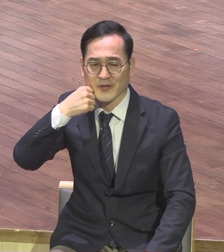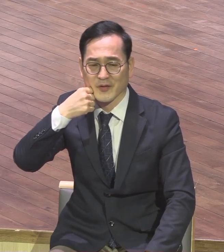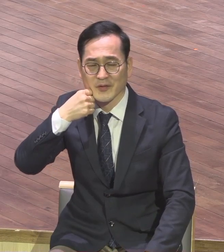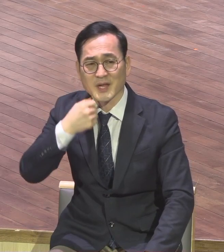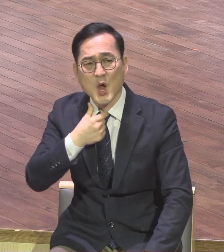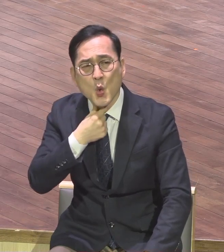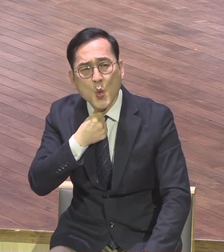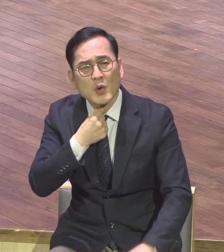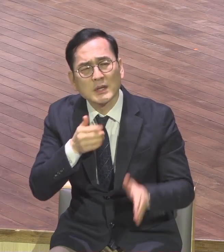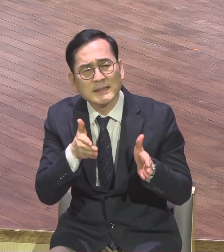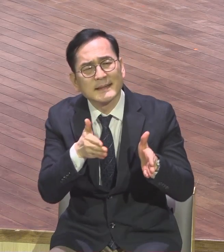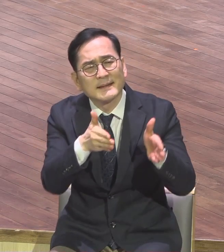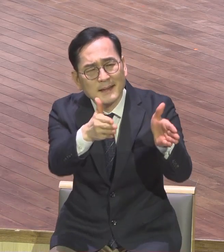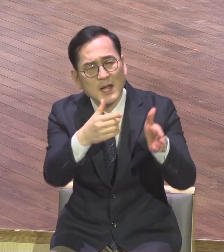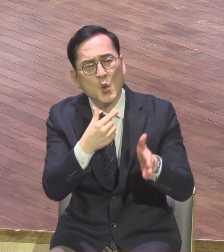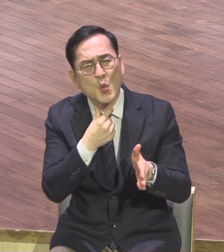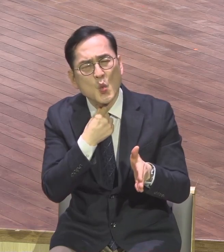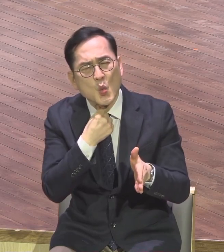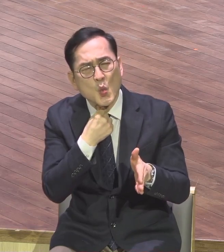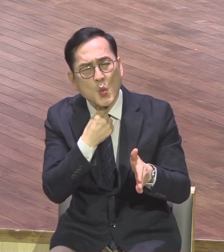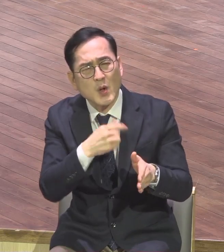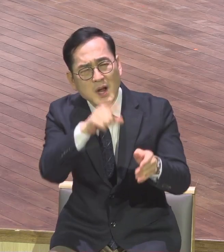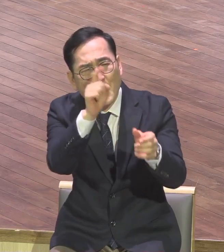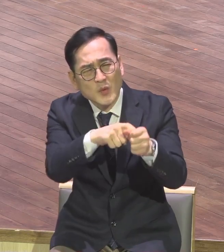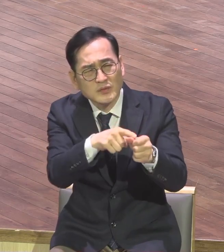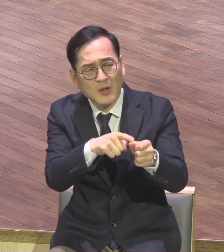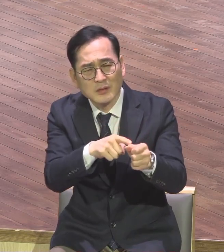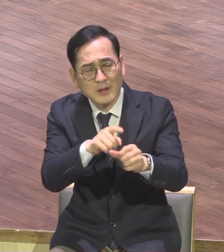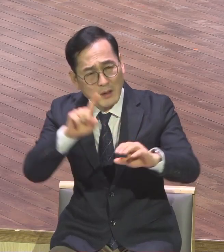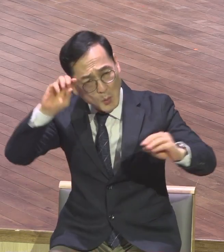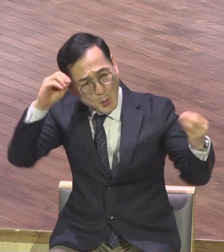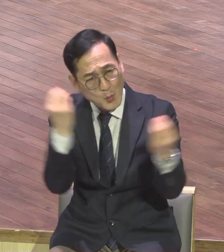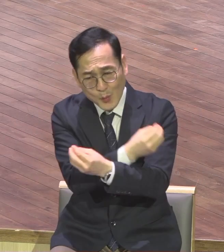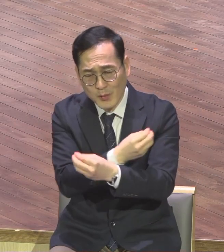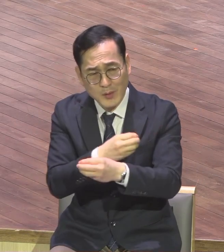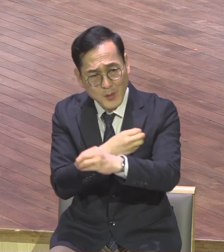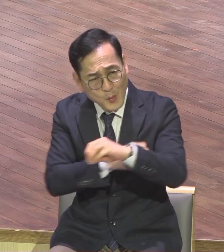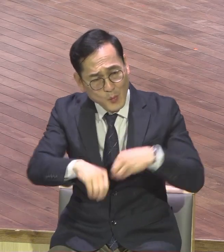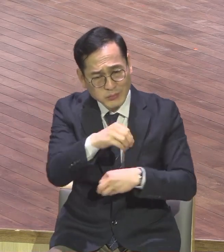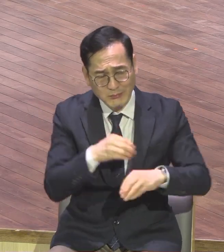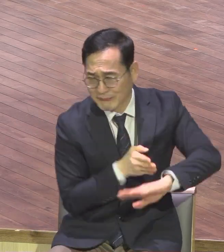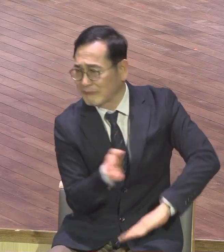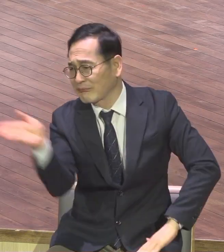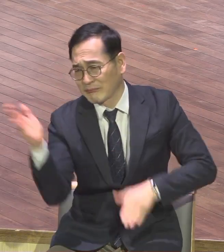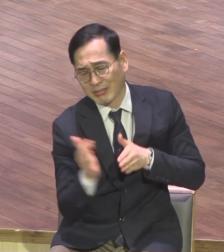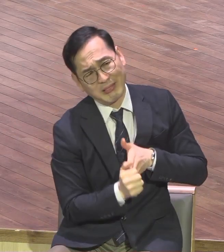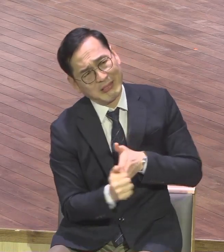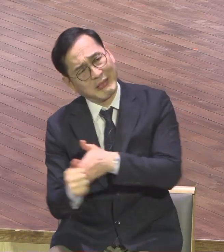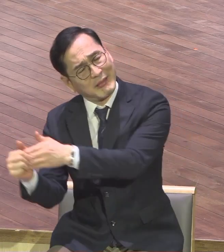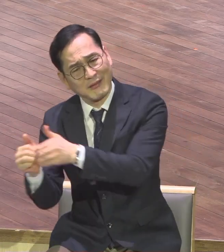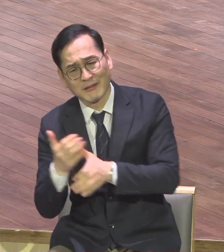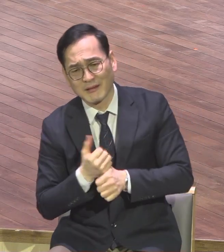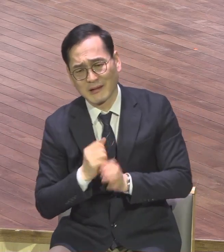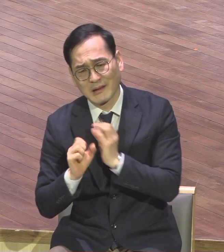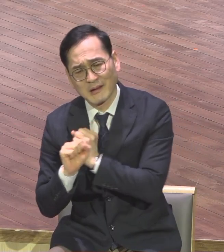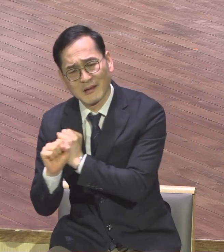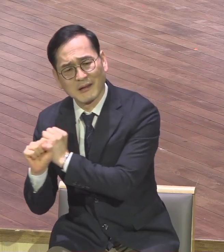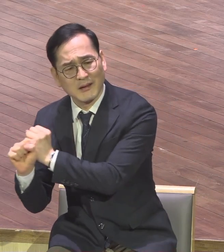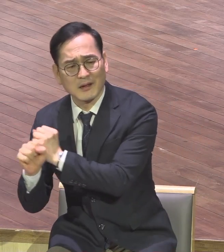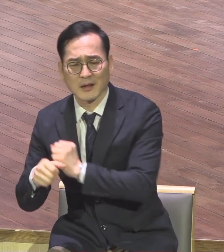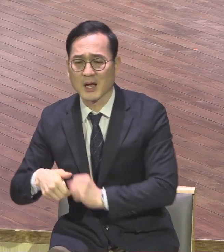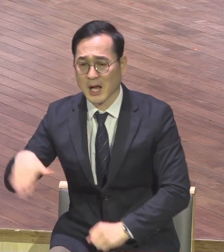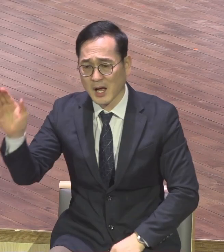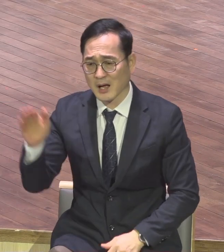원하는 방향, 내가 원하는 것의 정반대가 그렇게 많이 나올 수가 있습니다. 내